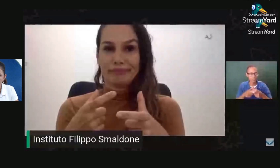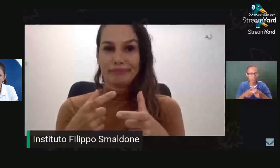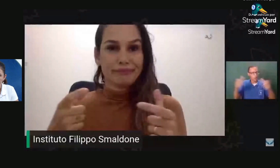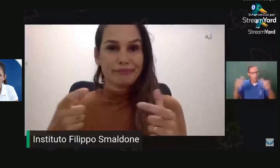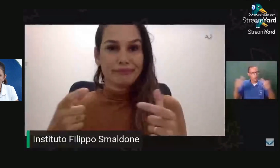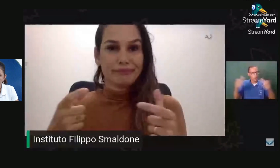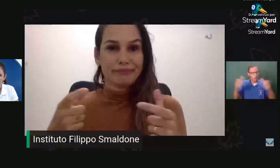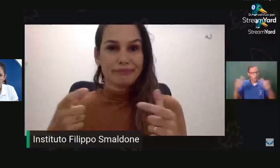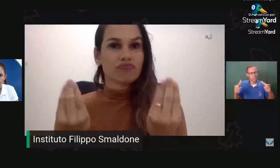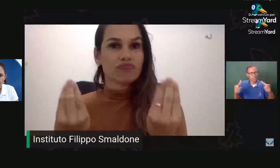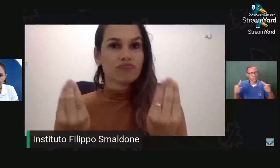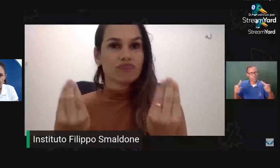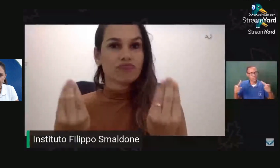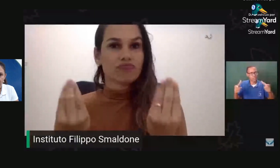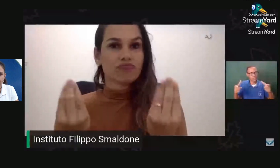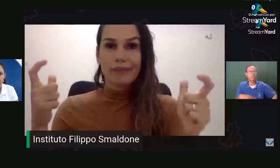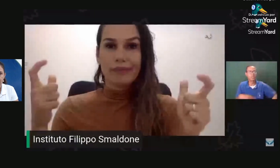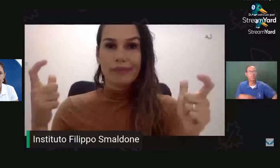Então,